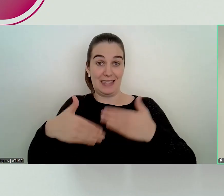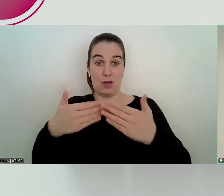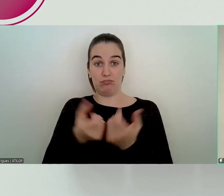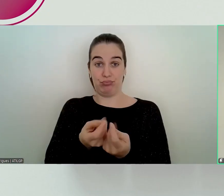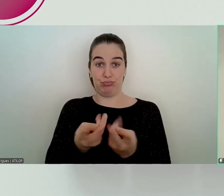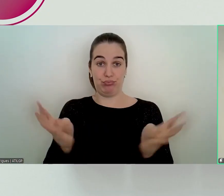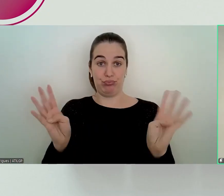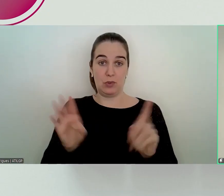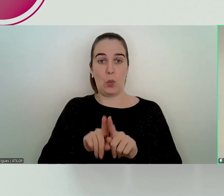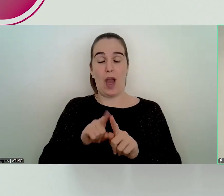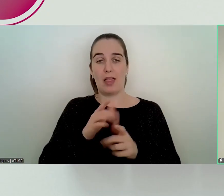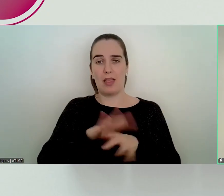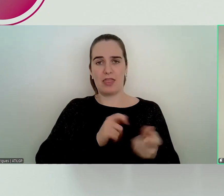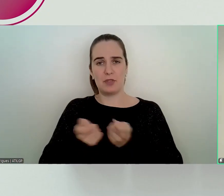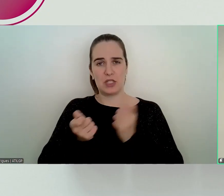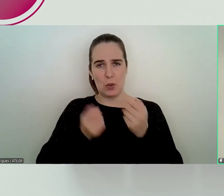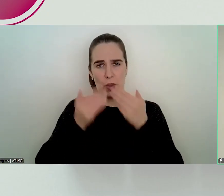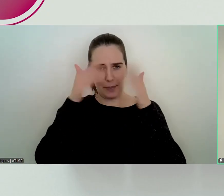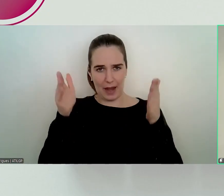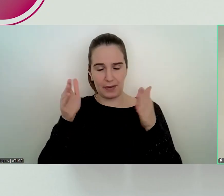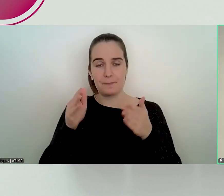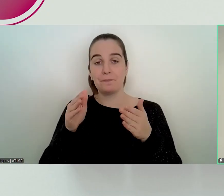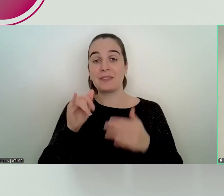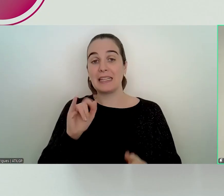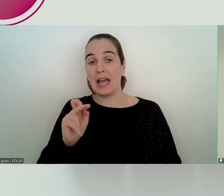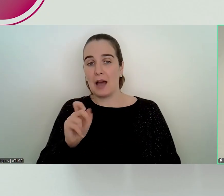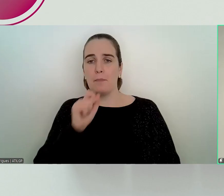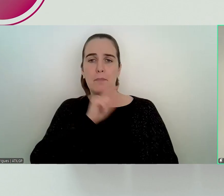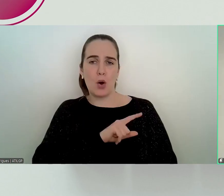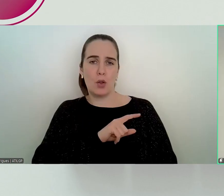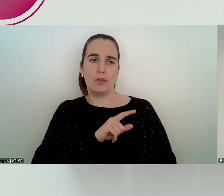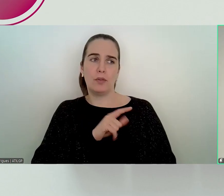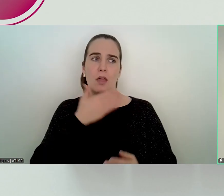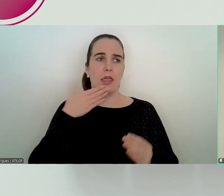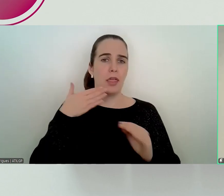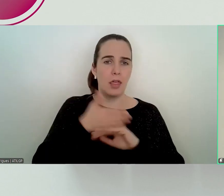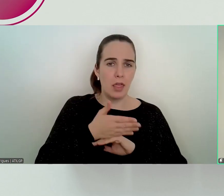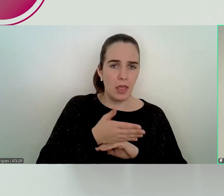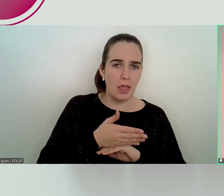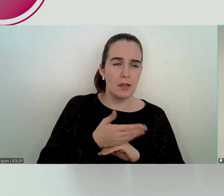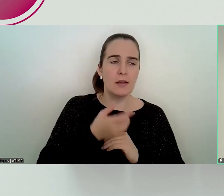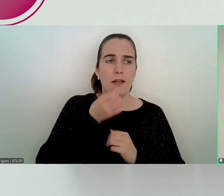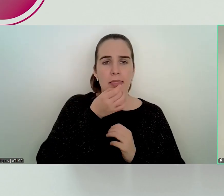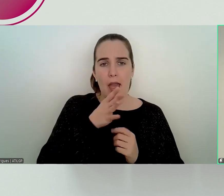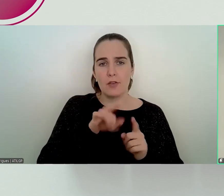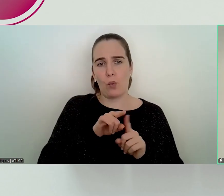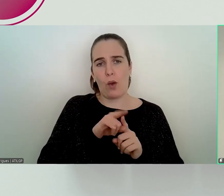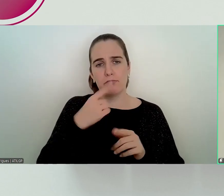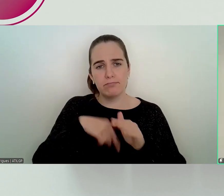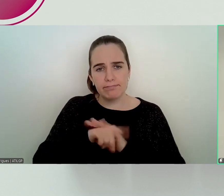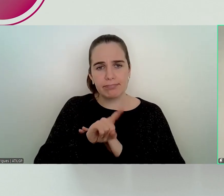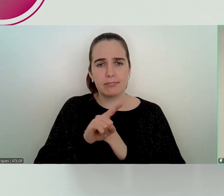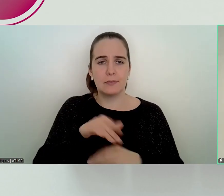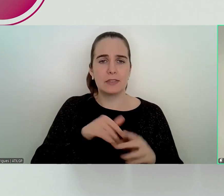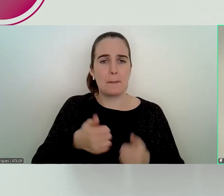aberta, vem facilitar, vem permitir que se possa fazer melhor